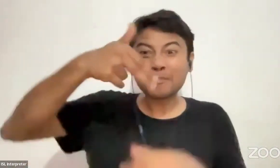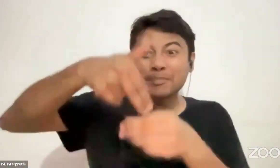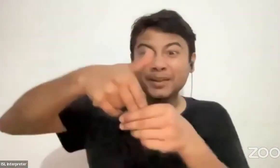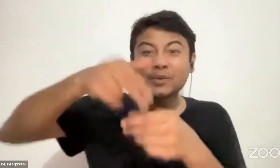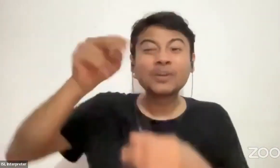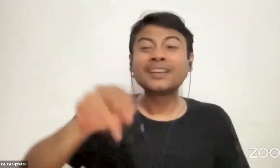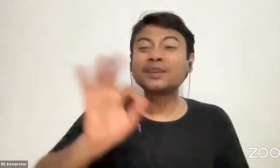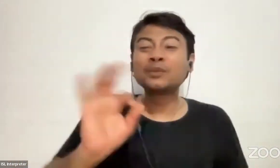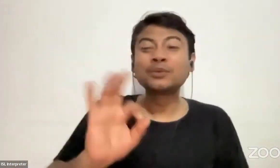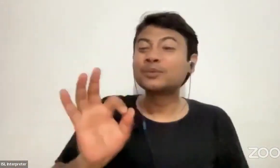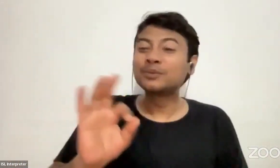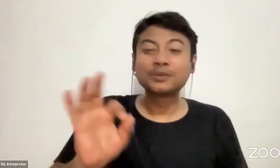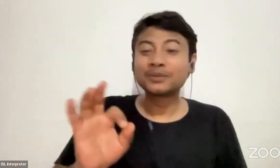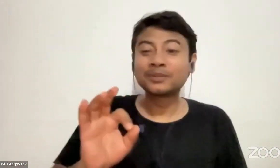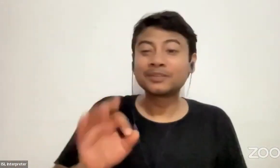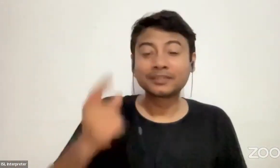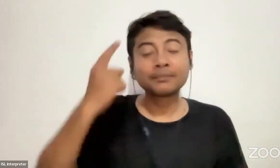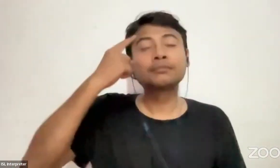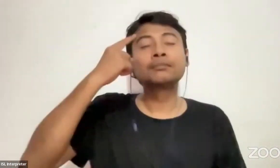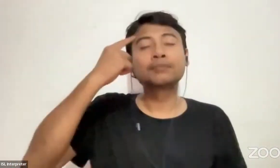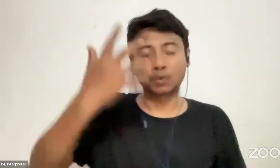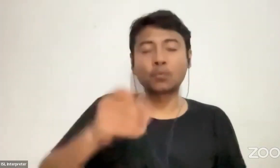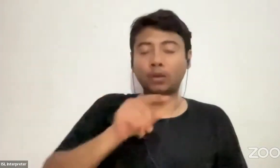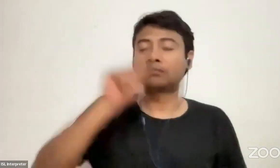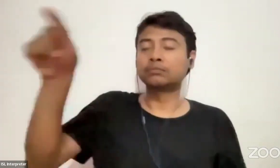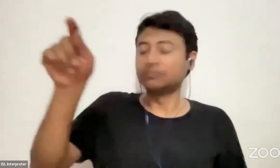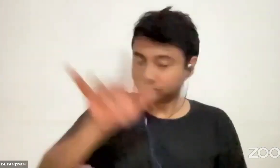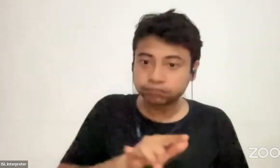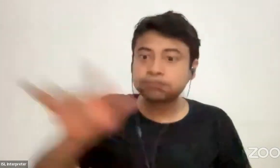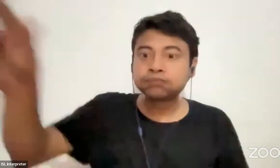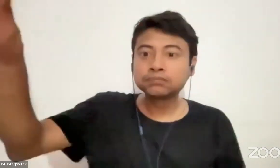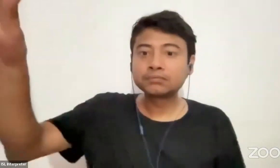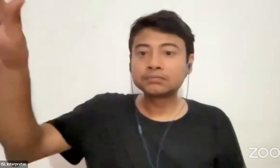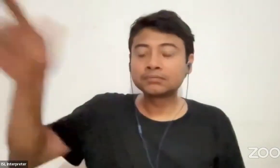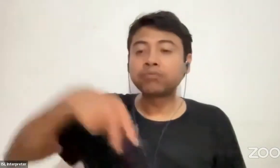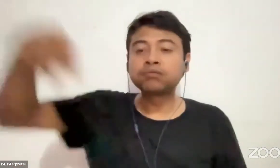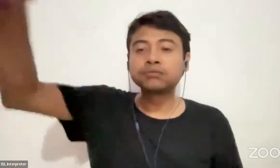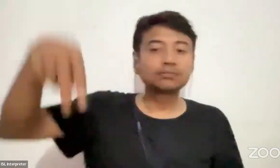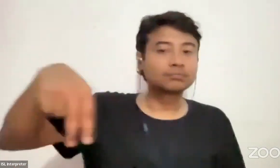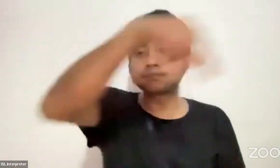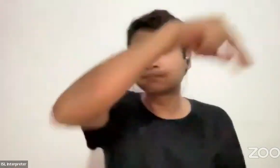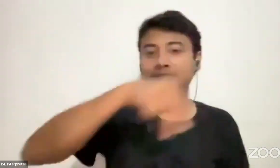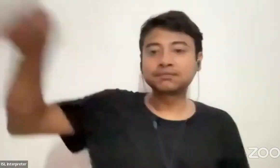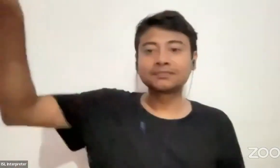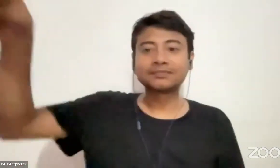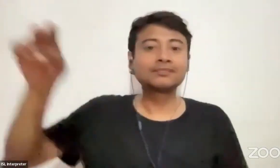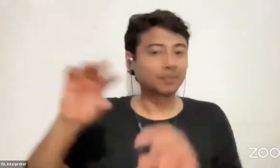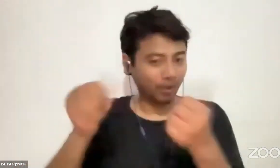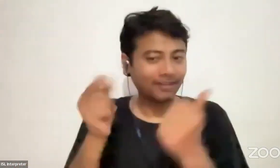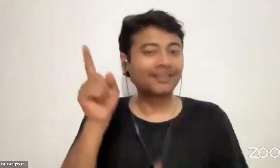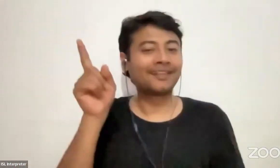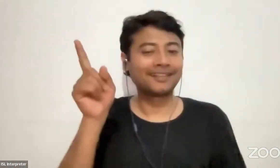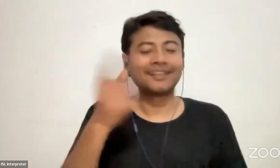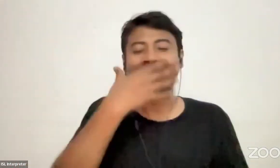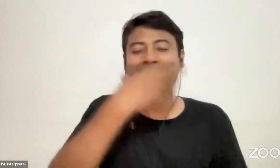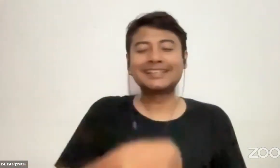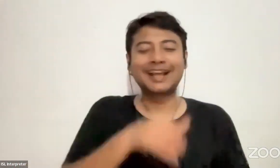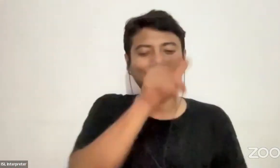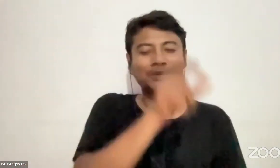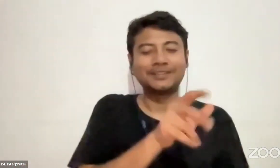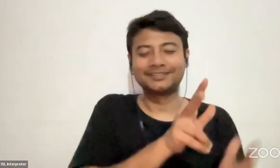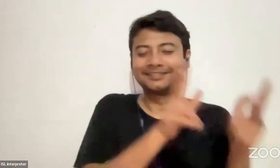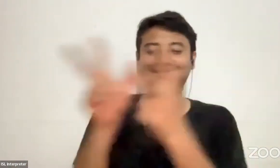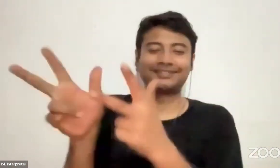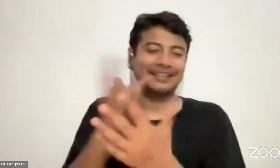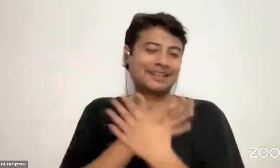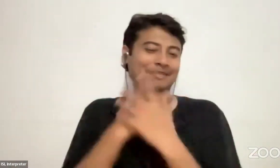इंटीरियर करवाना पड़ता है ना, सुंदर घर चाहिए तो इंटीरियर करवाना पड़ता है, कैसा बनाए, ऐसा बनाए, वैसा बनाए, जमीन खरीदो, रजिस्ट्रार के